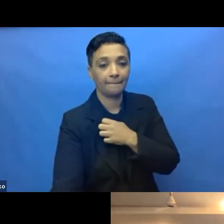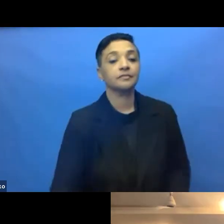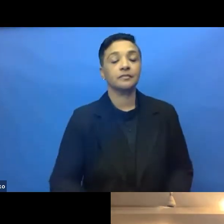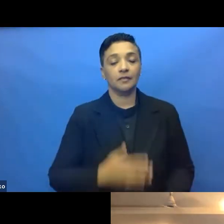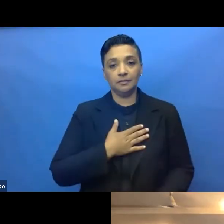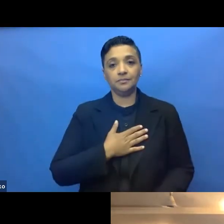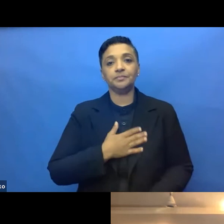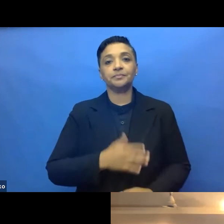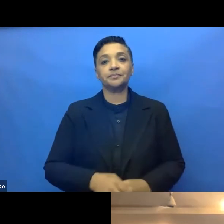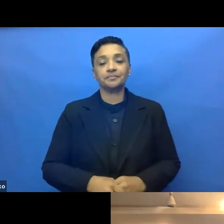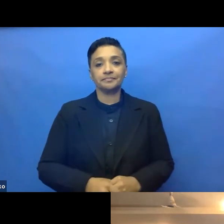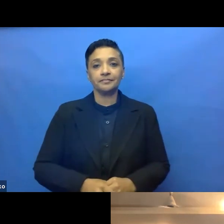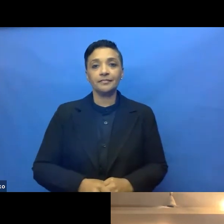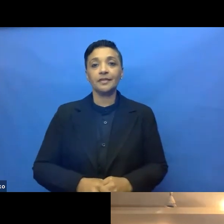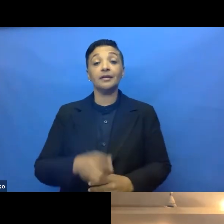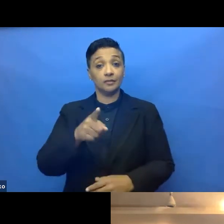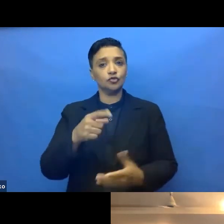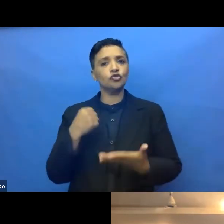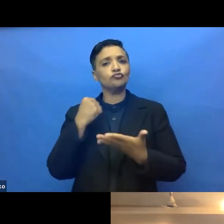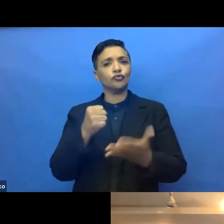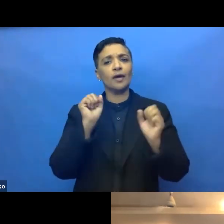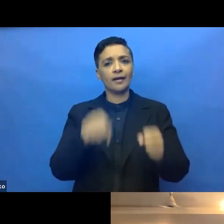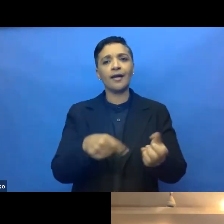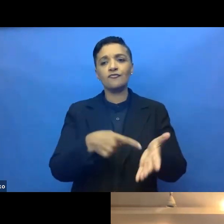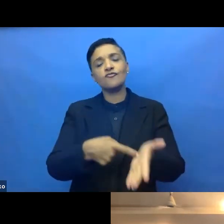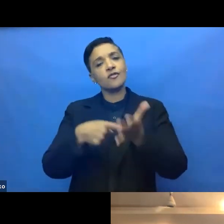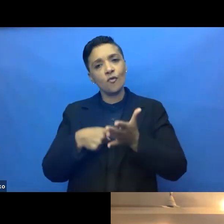donateur, vous pouvez établir des